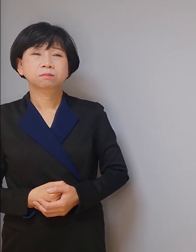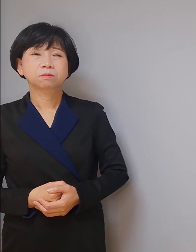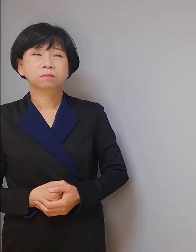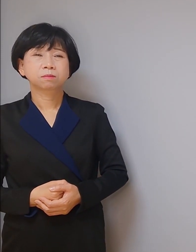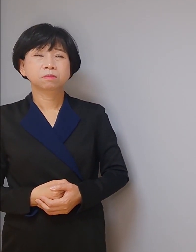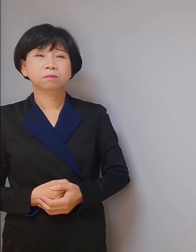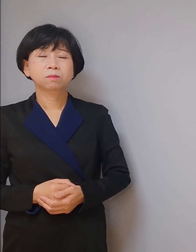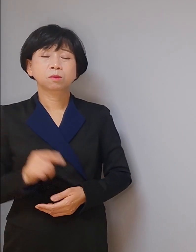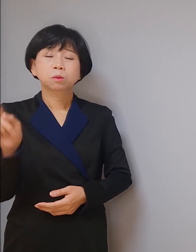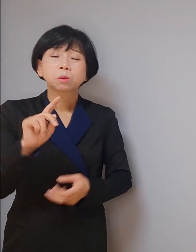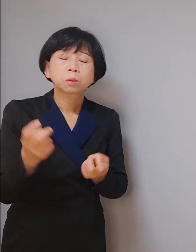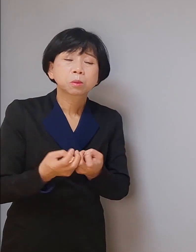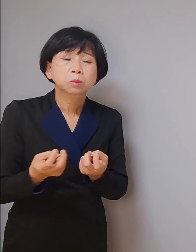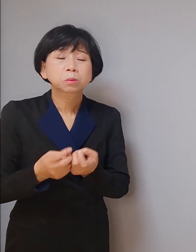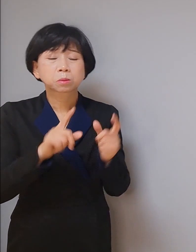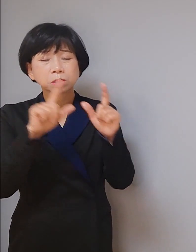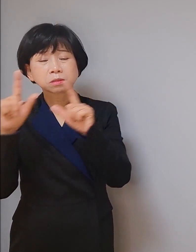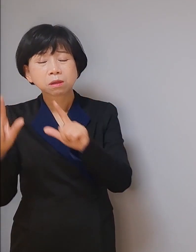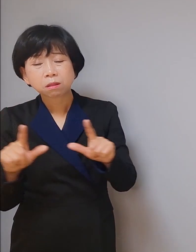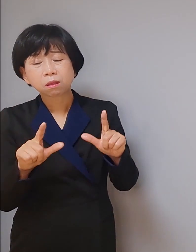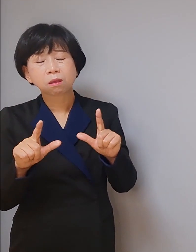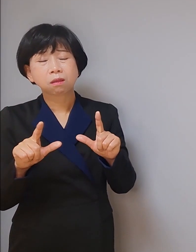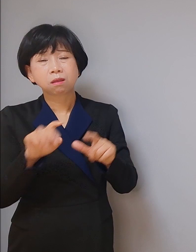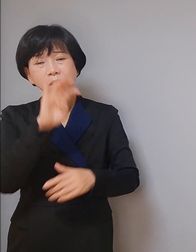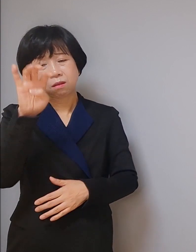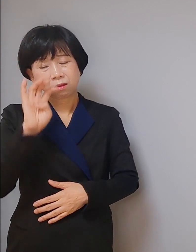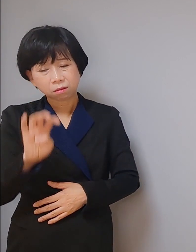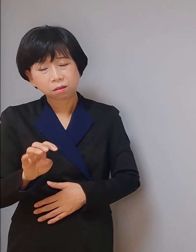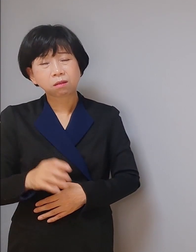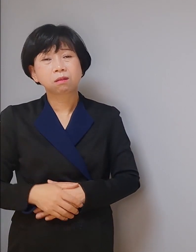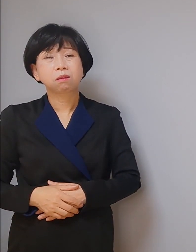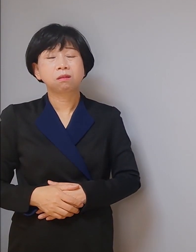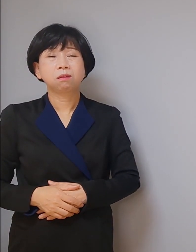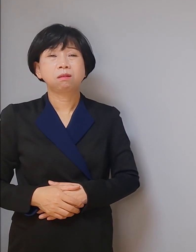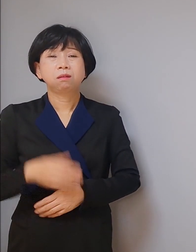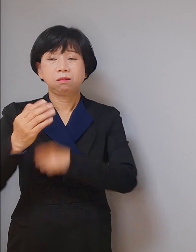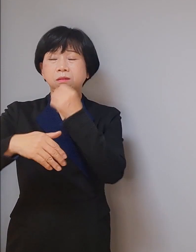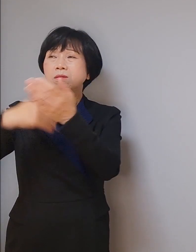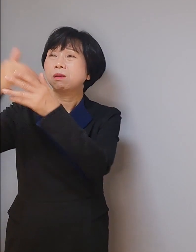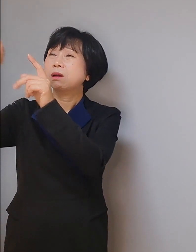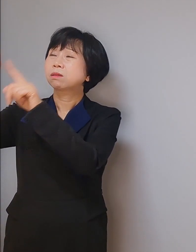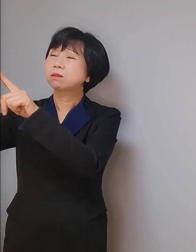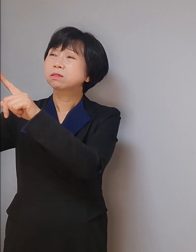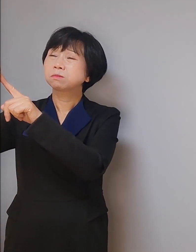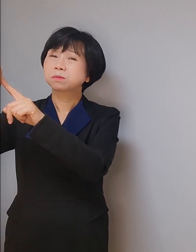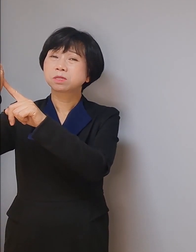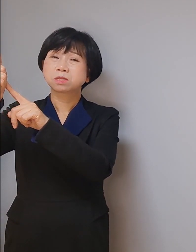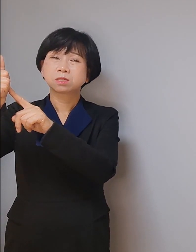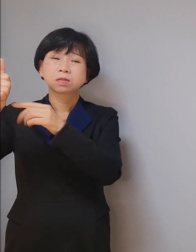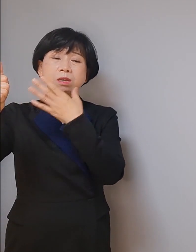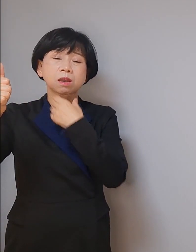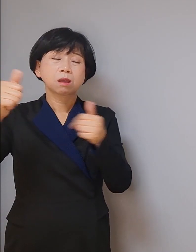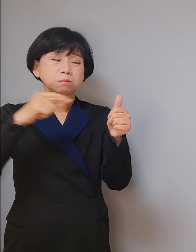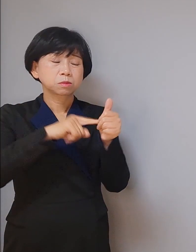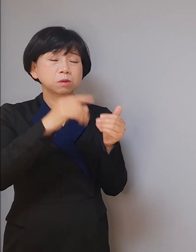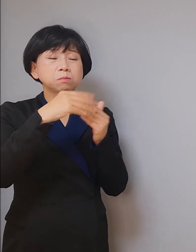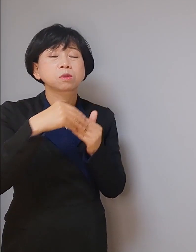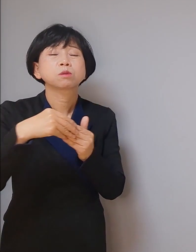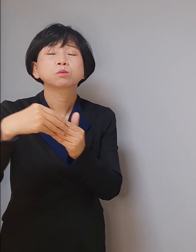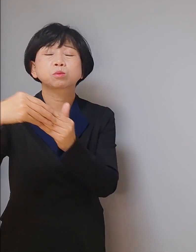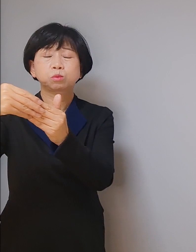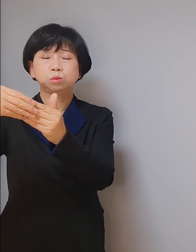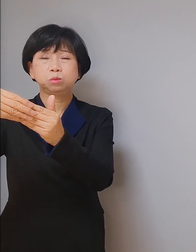어떻게 살아가야 할까요? 그런데 하나님이 아브라함을 붙잡고 밖으로 나가신